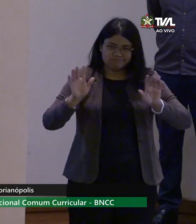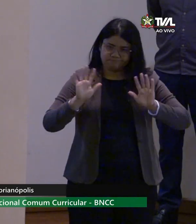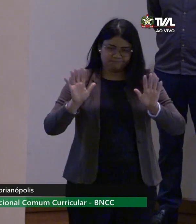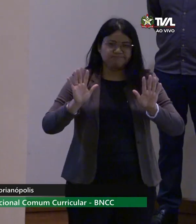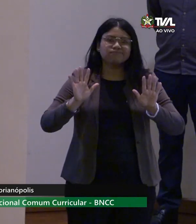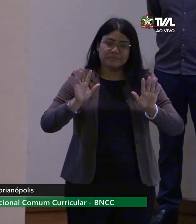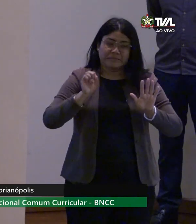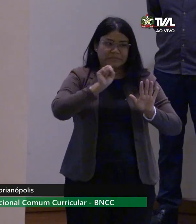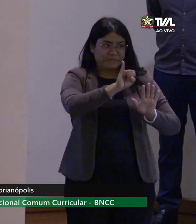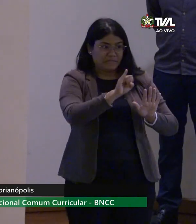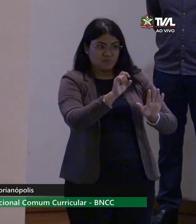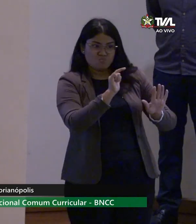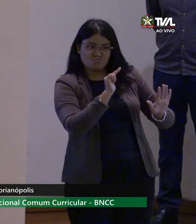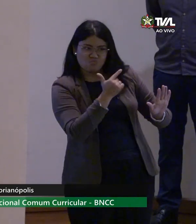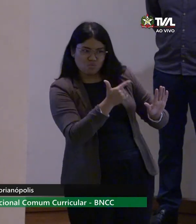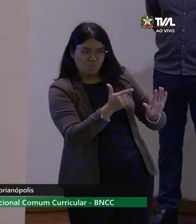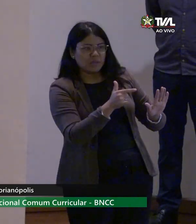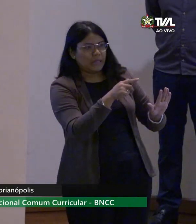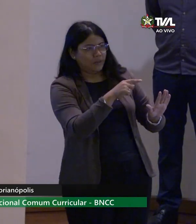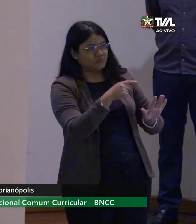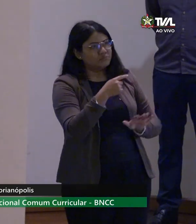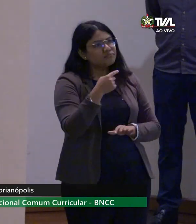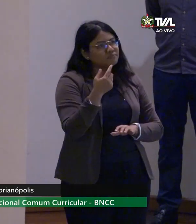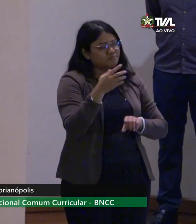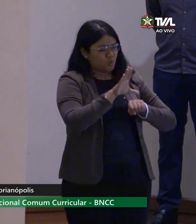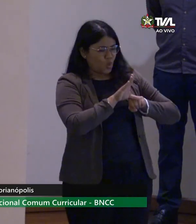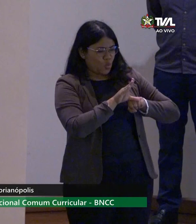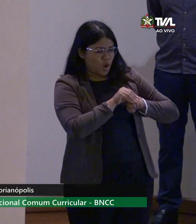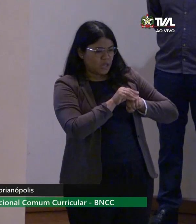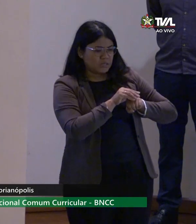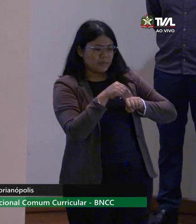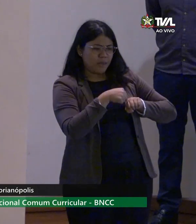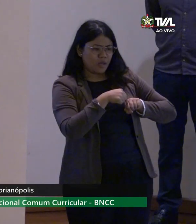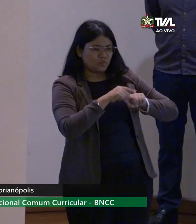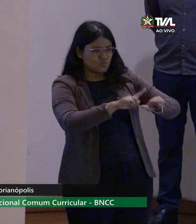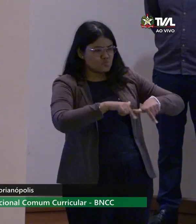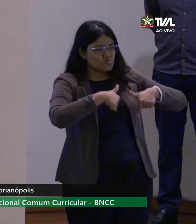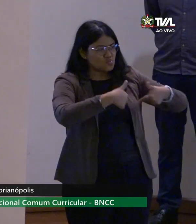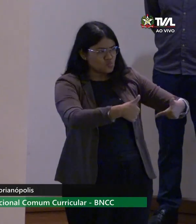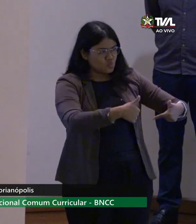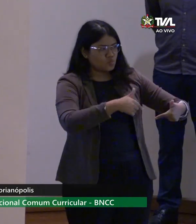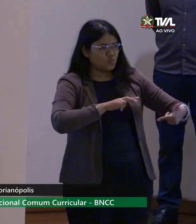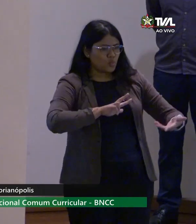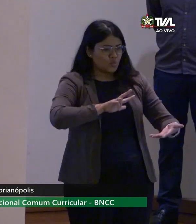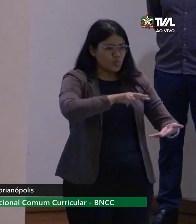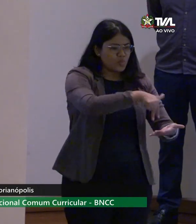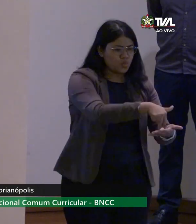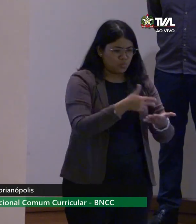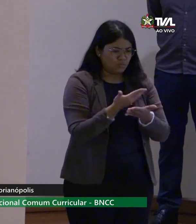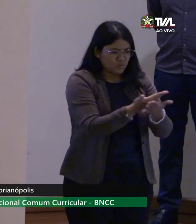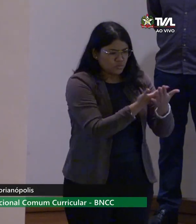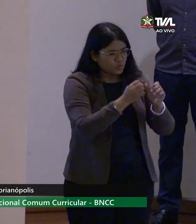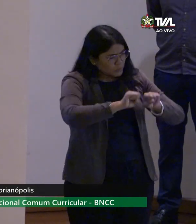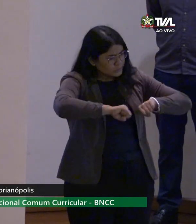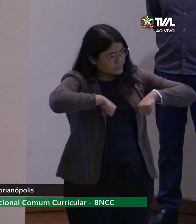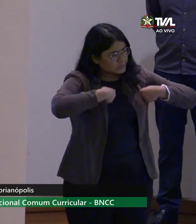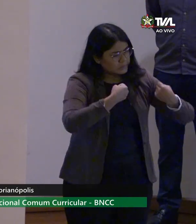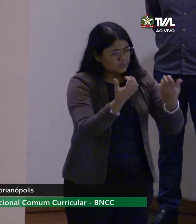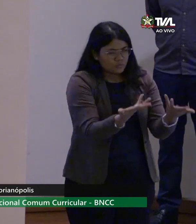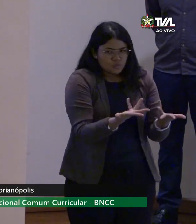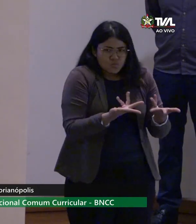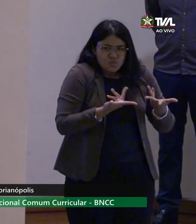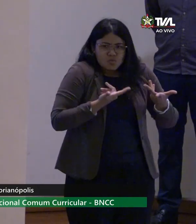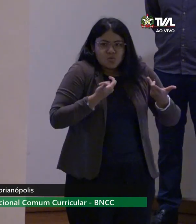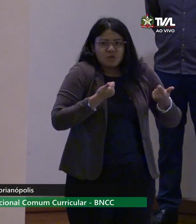se nós não tivermos ali dentro a inteligência colocada é através da Dedicação do estudo do aprimoramento